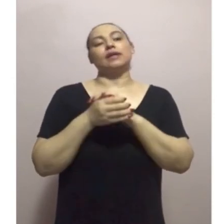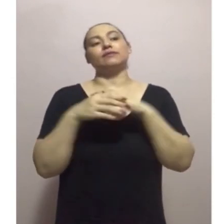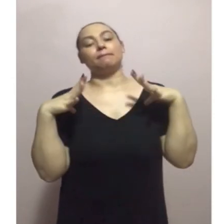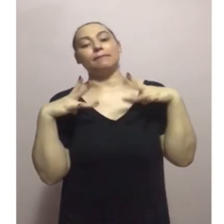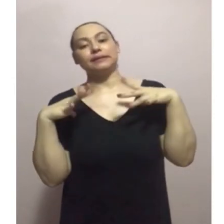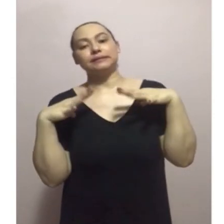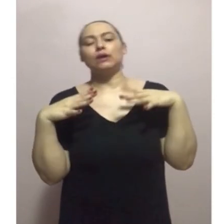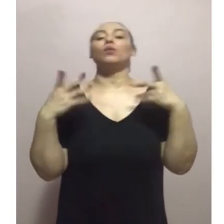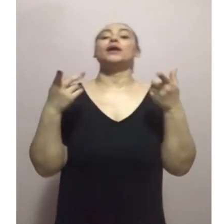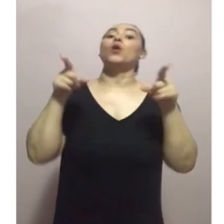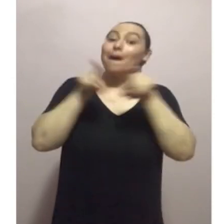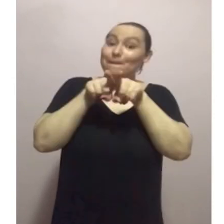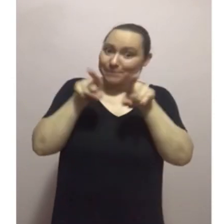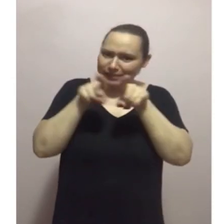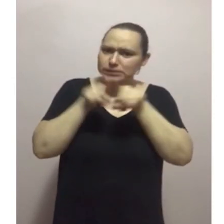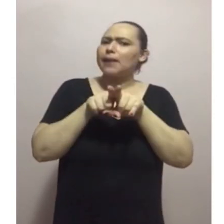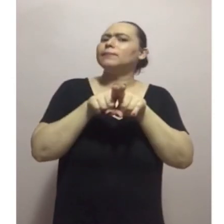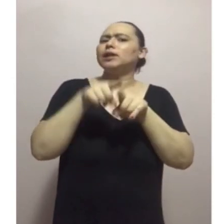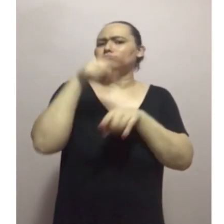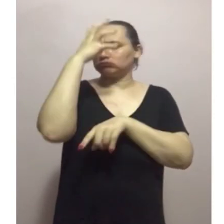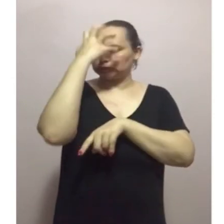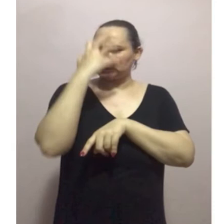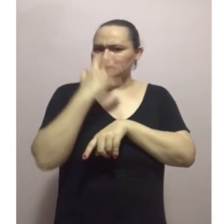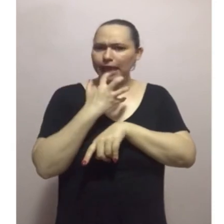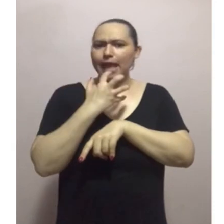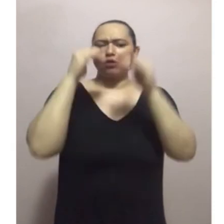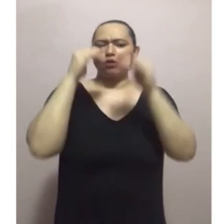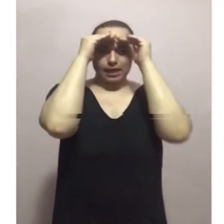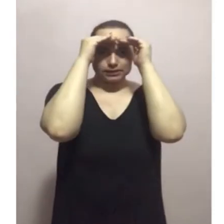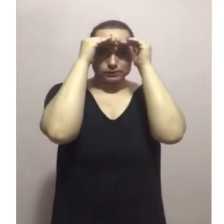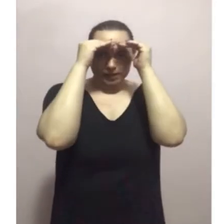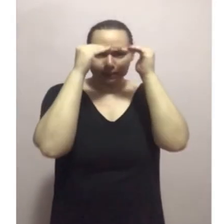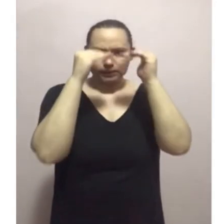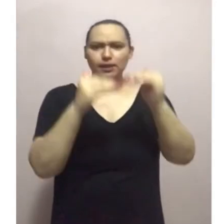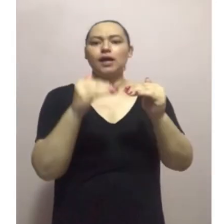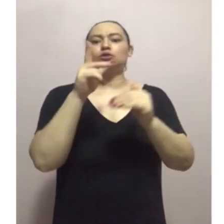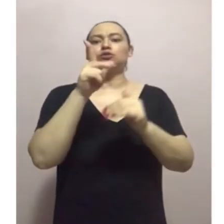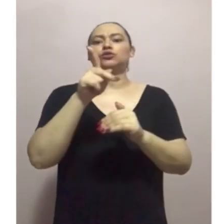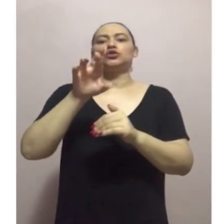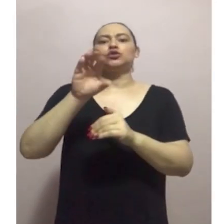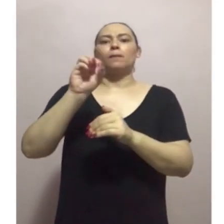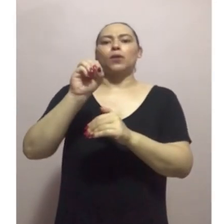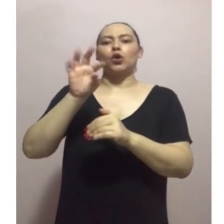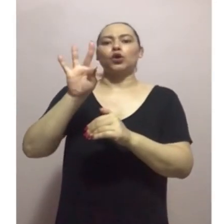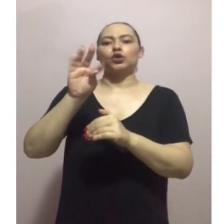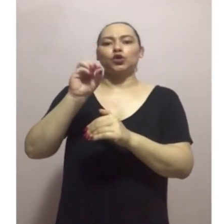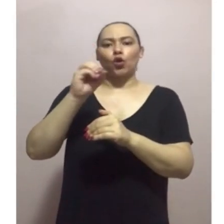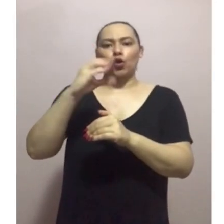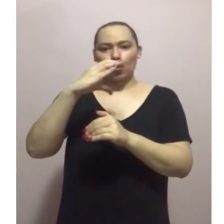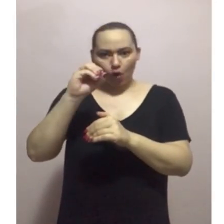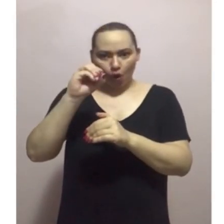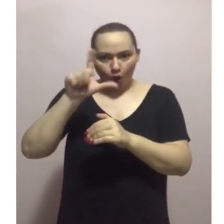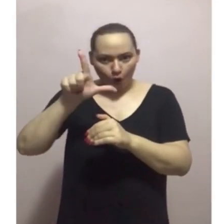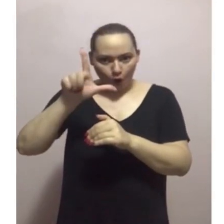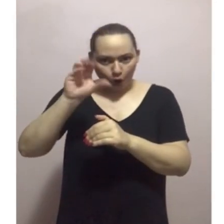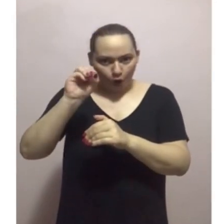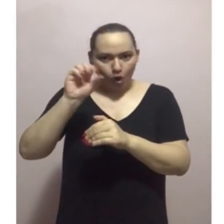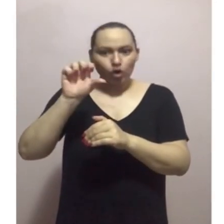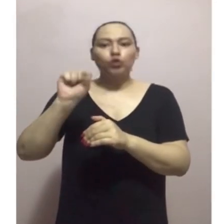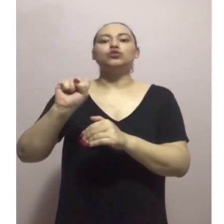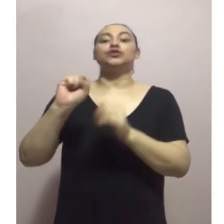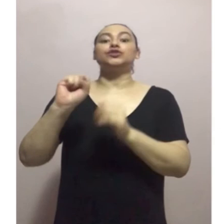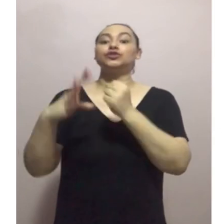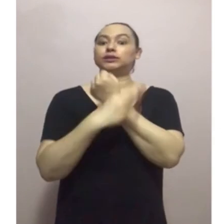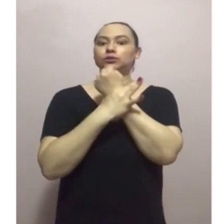a gente fez todos os protocolos, tudo certo, deu tudo certo, a gente, na verdade, teve